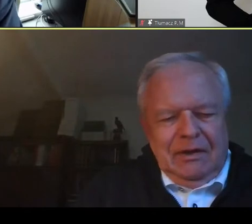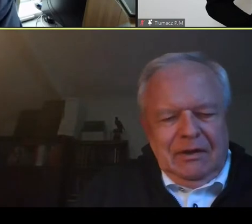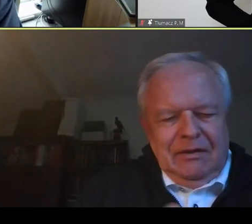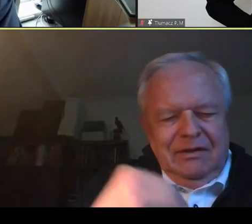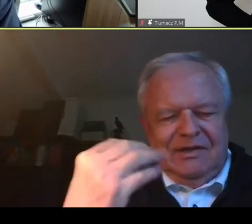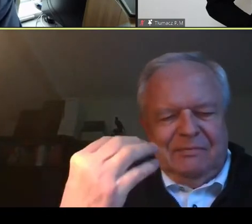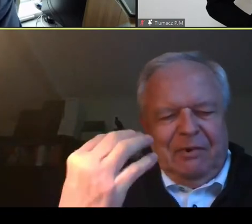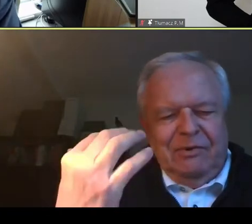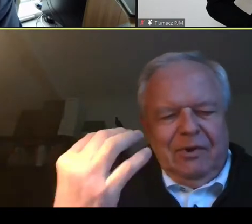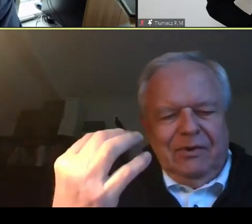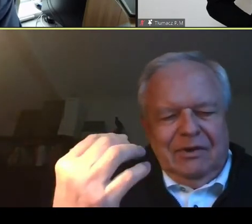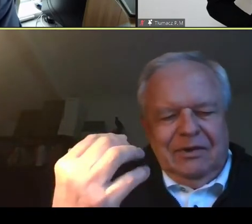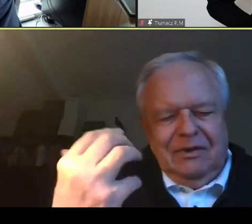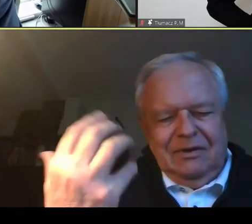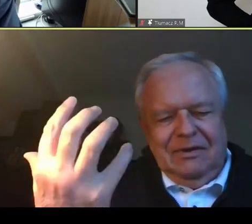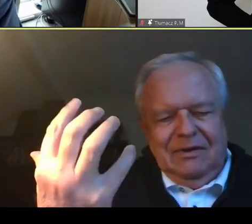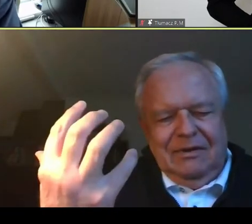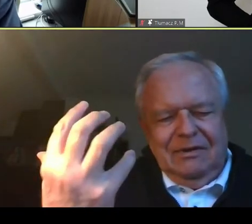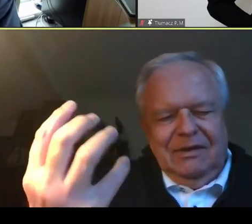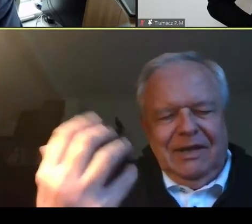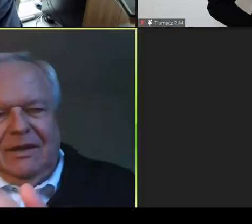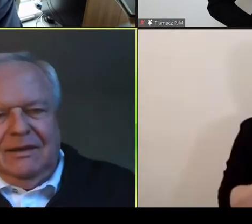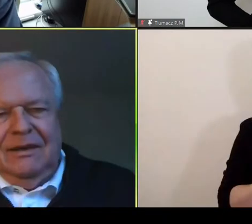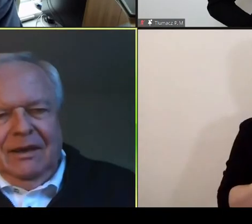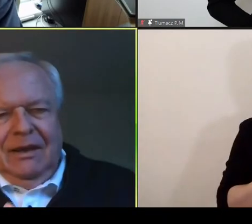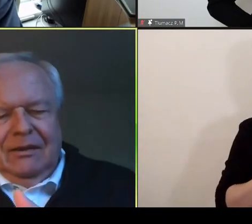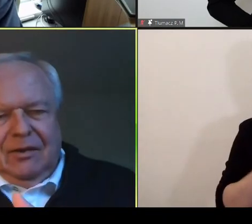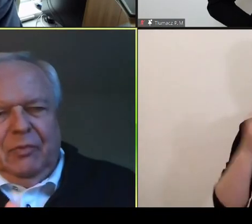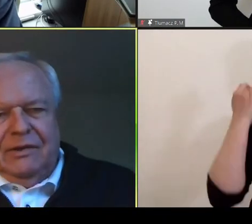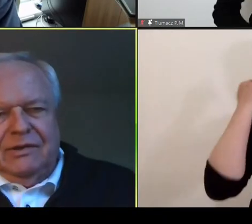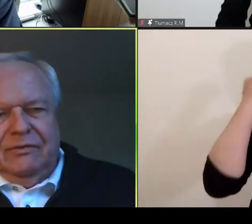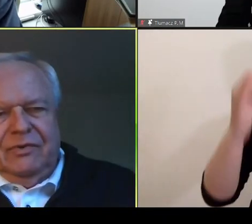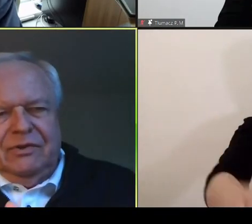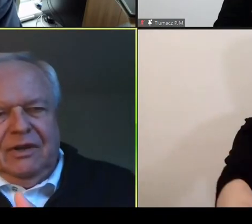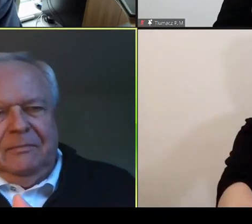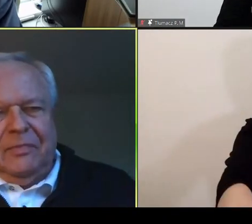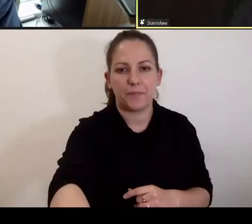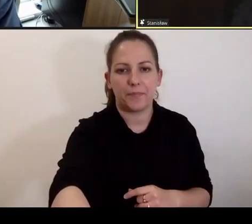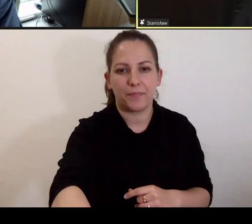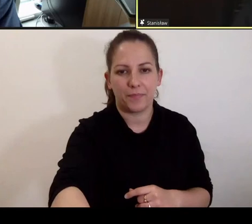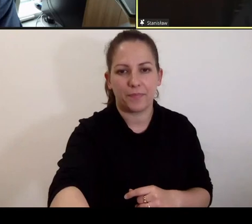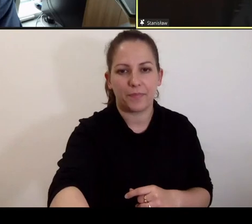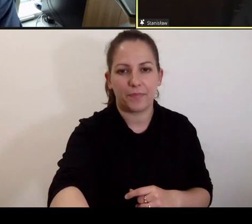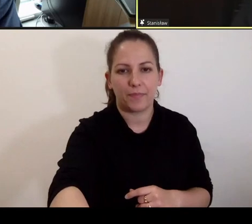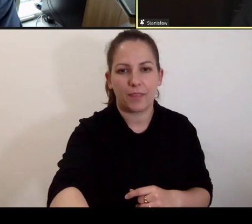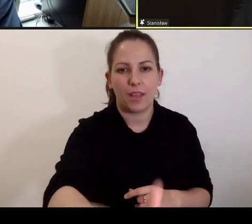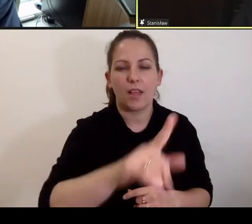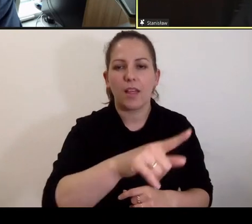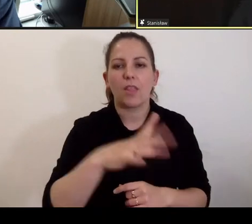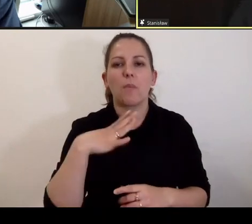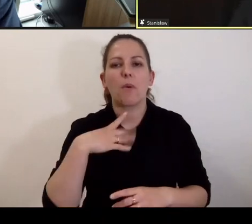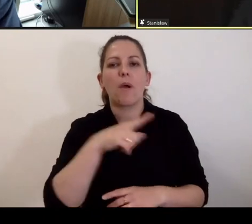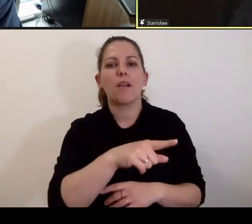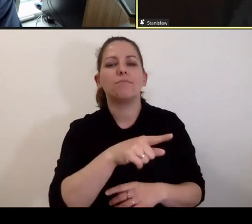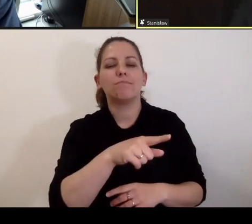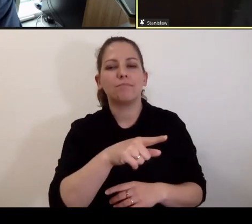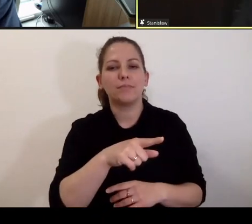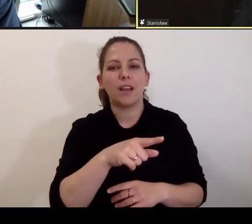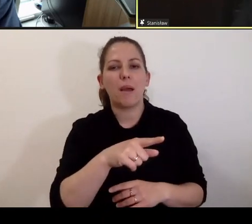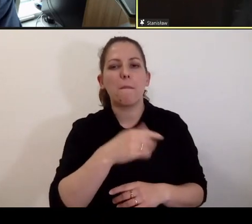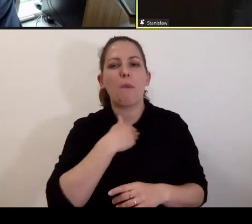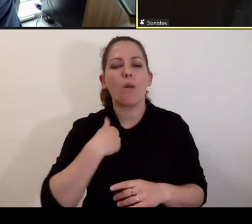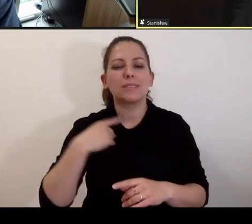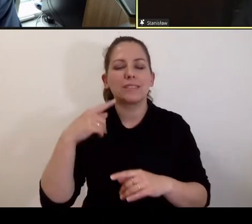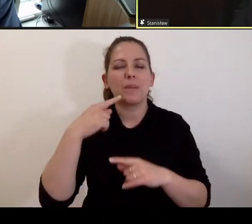niespełnionych idei to była rzeczywiście owa kontradyktoryjność w polskim